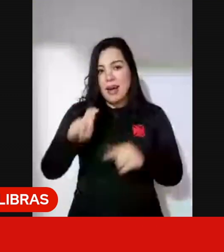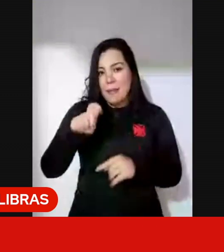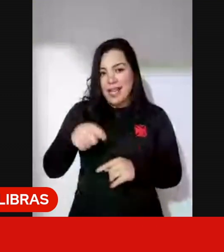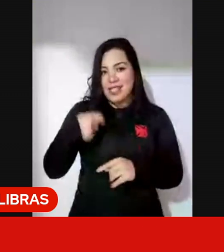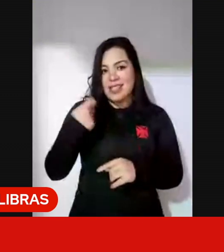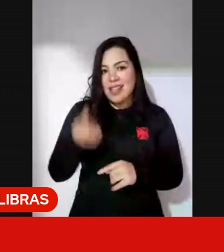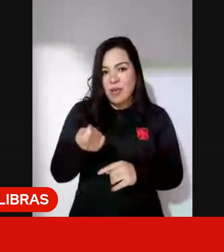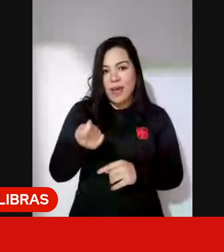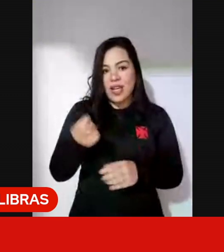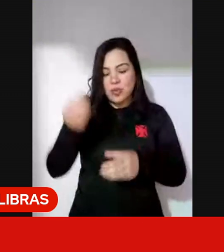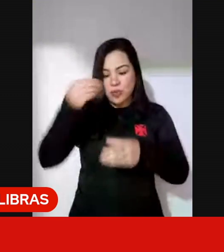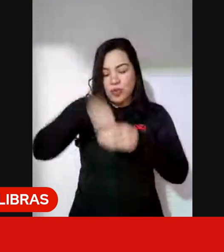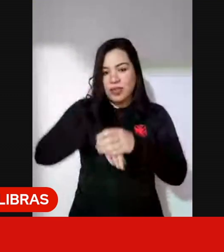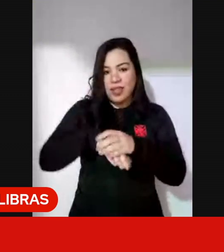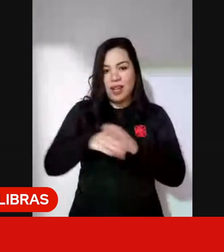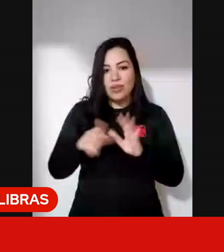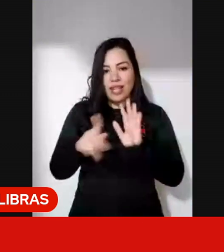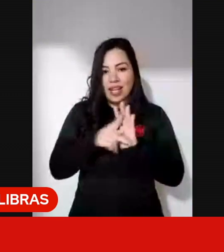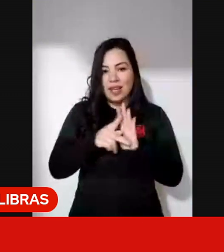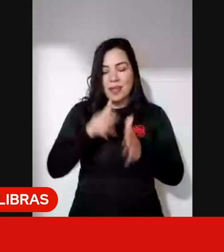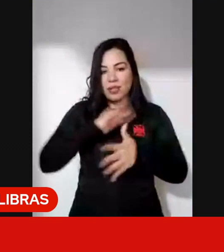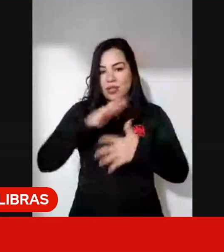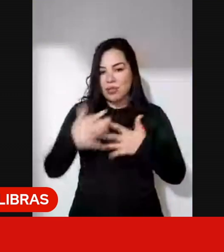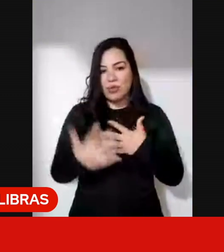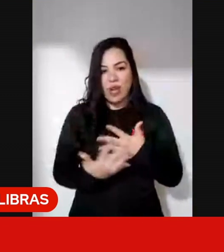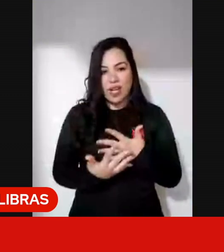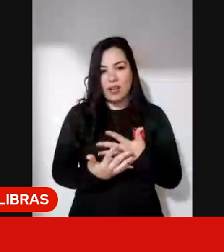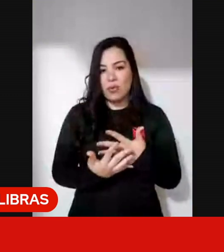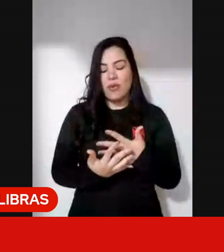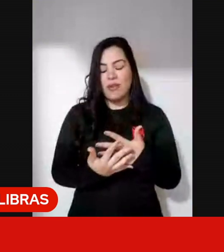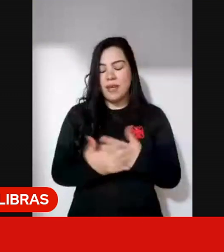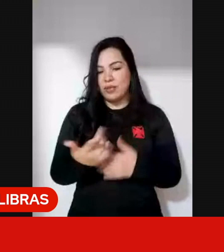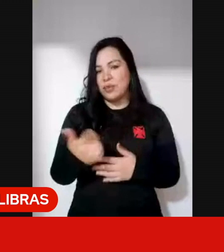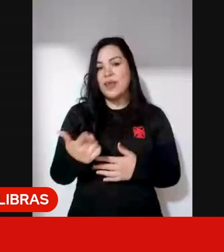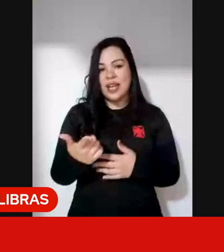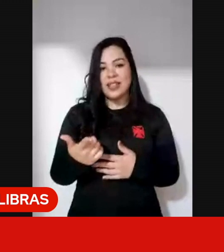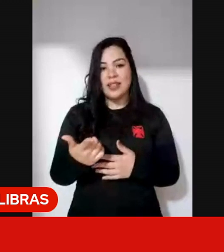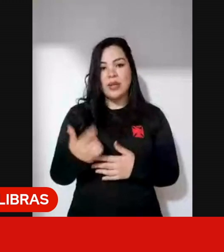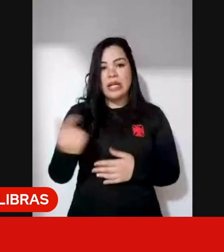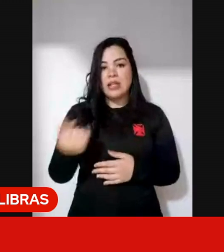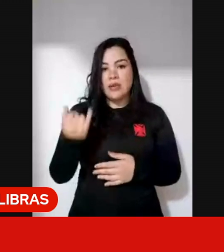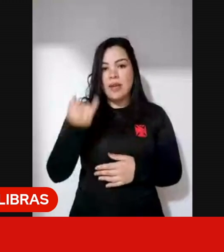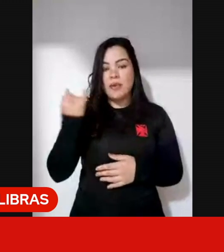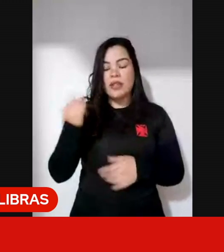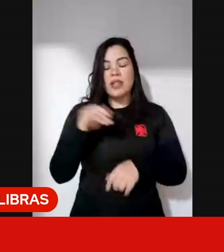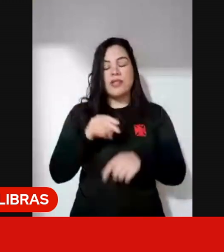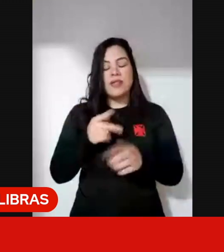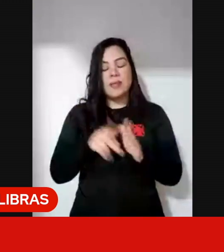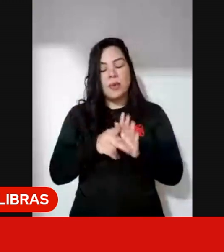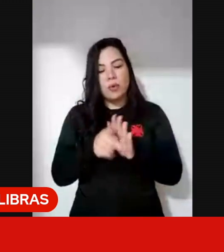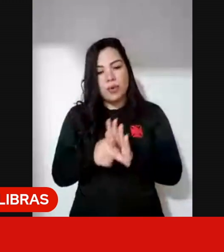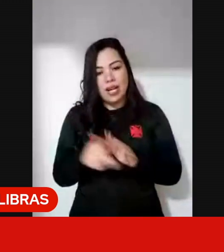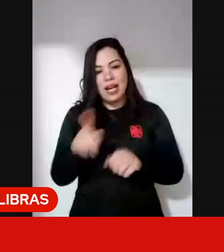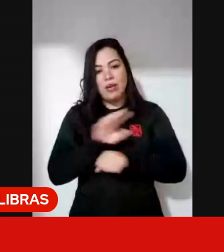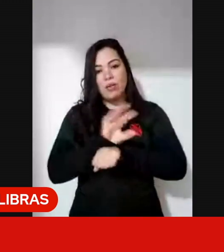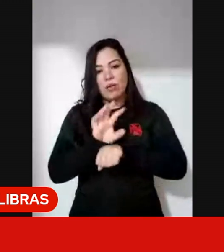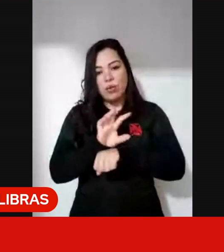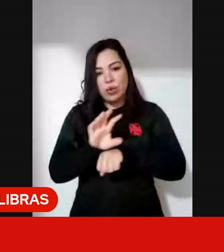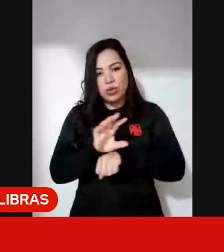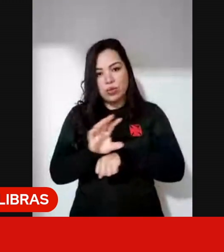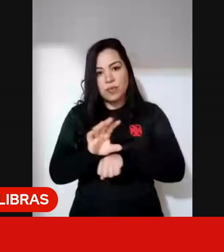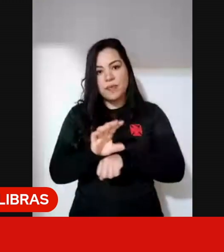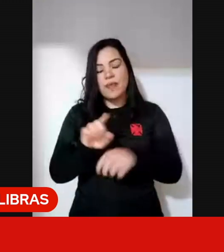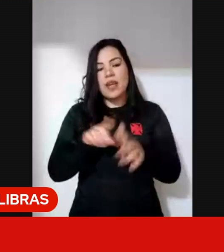assim. Mas sinal mesmo, dentro da Libras, só o alfabeto não é, entendeu? Então é importante você procurar